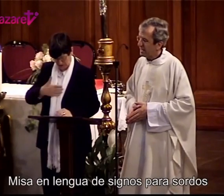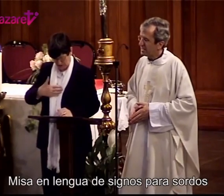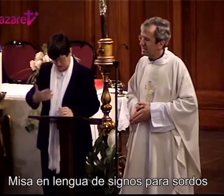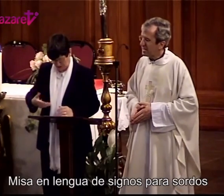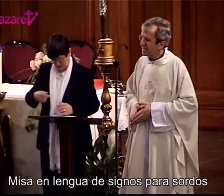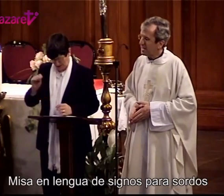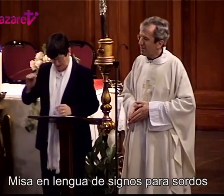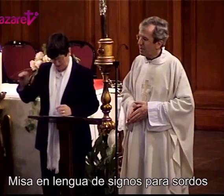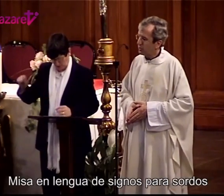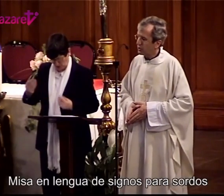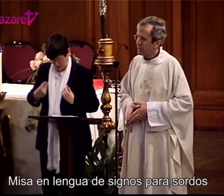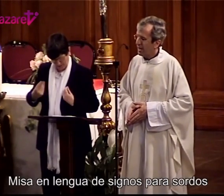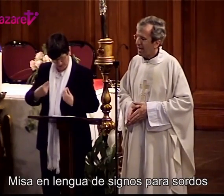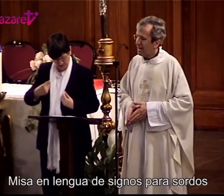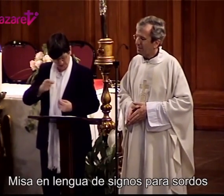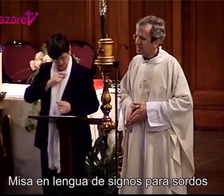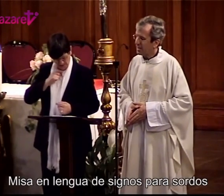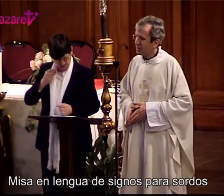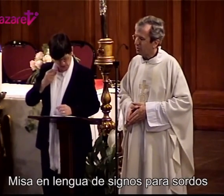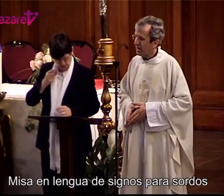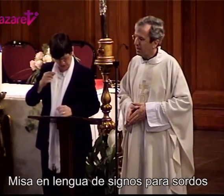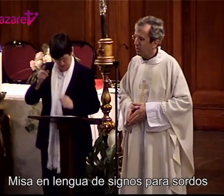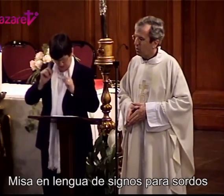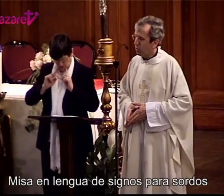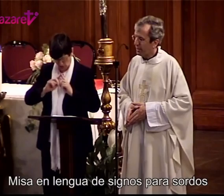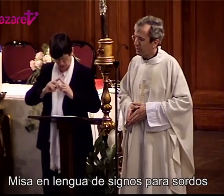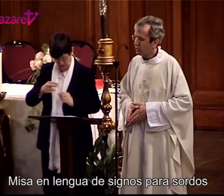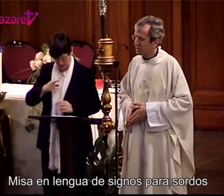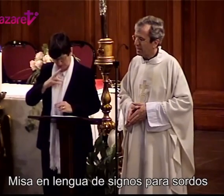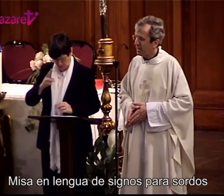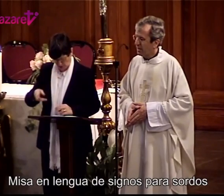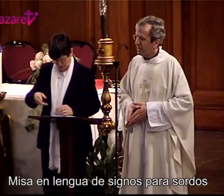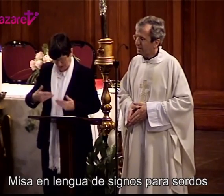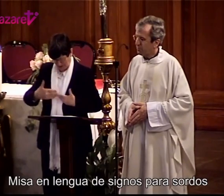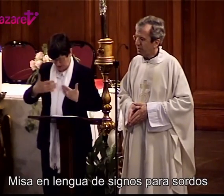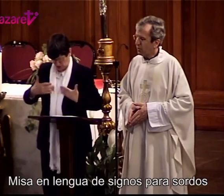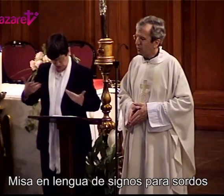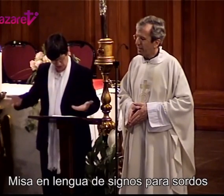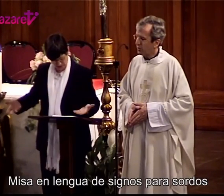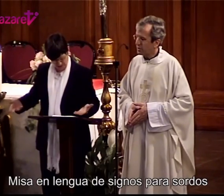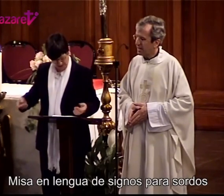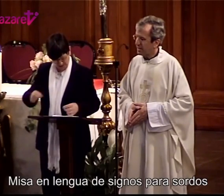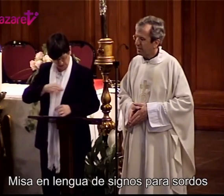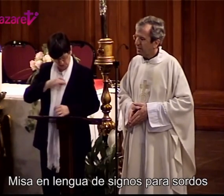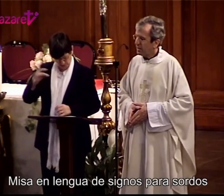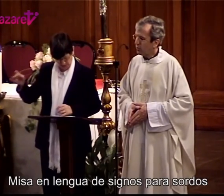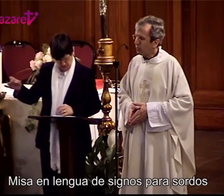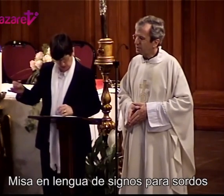se sienten llamados a la vida sacerdotal o religiosa respondan con generosidad y con un